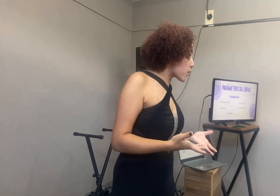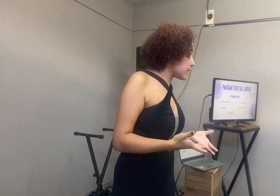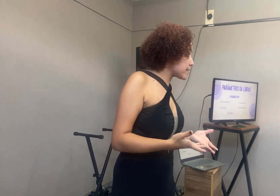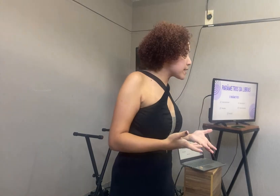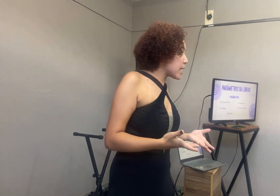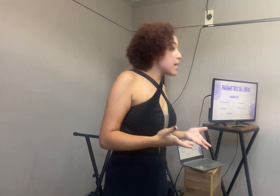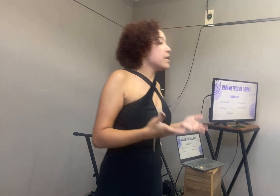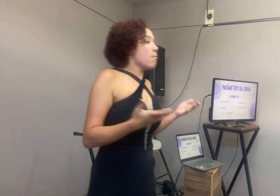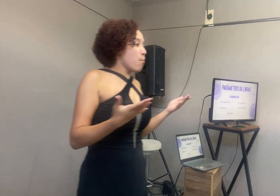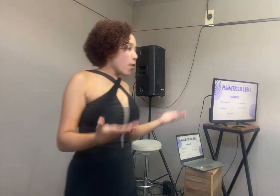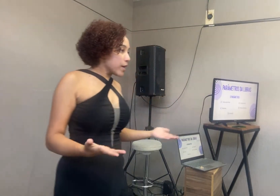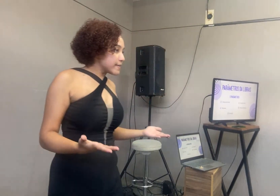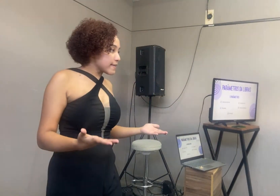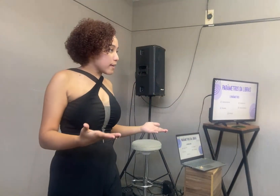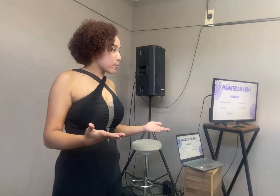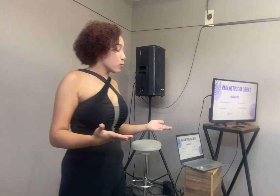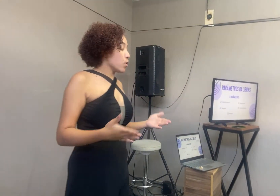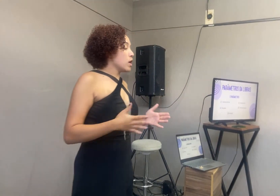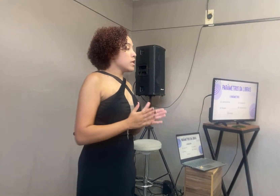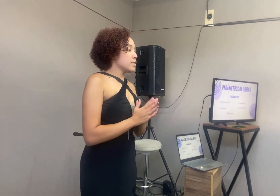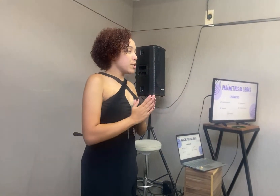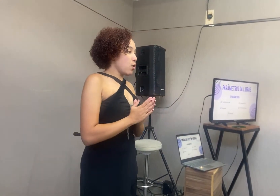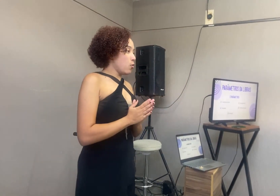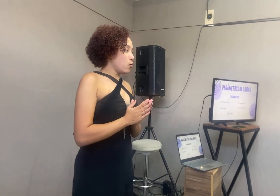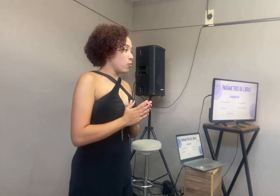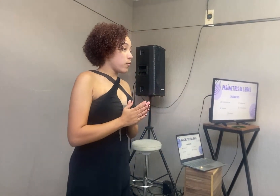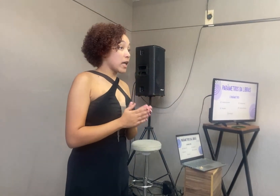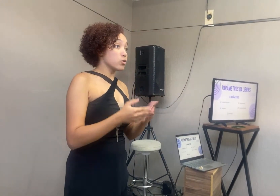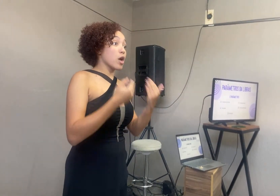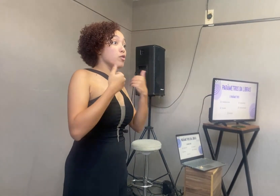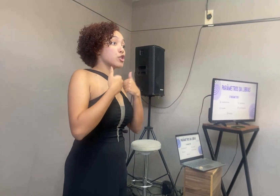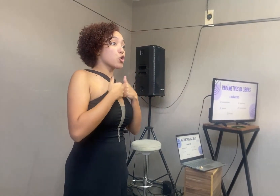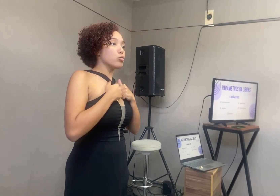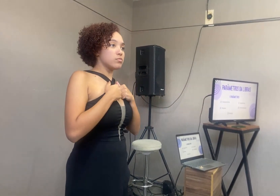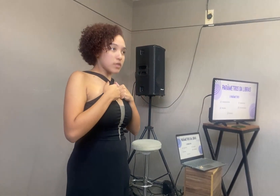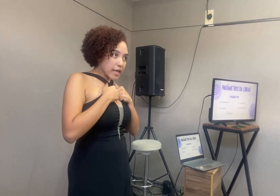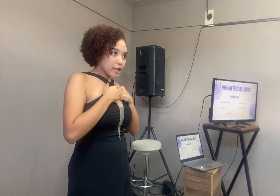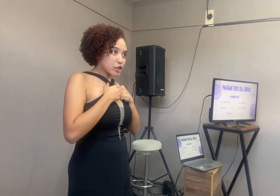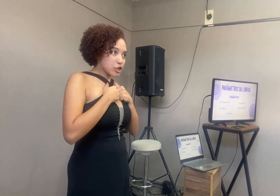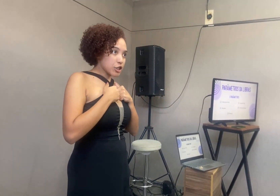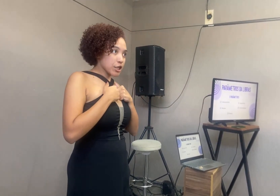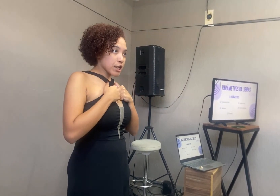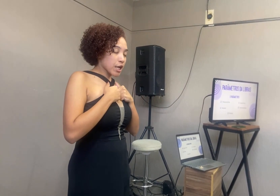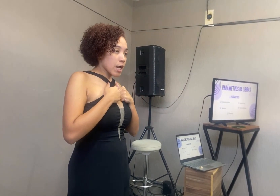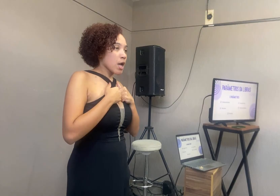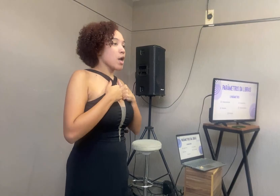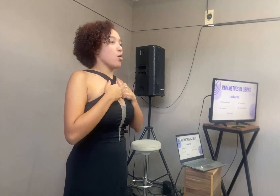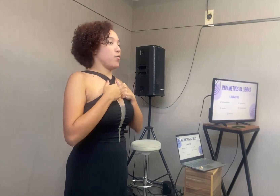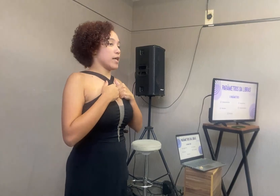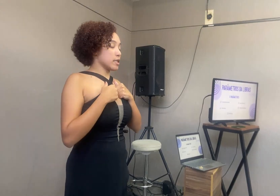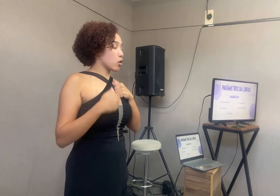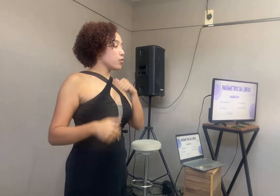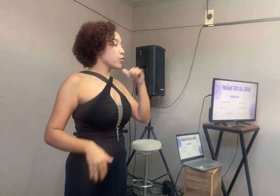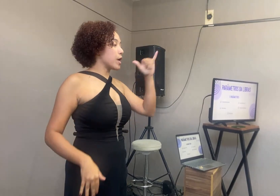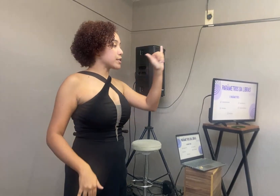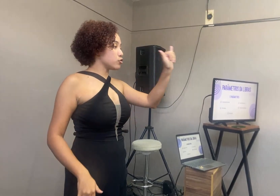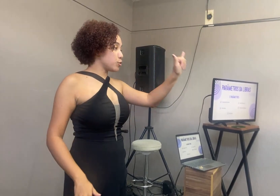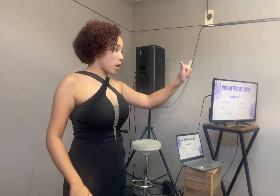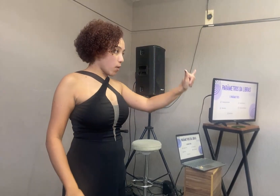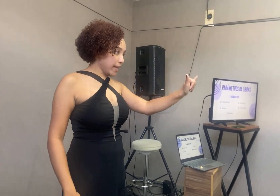ações. Por exemplo, se eu falo que eu estou triste, eu faço a configuração de mão